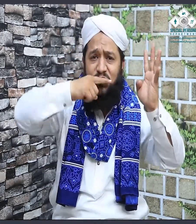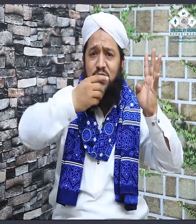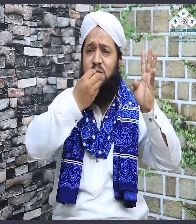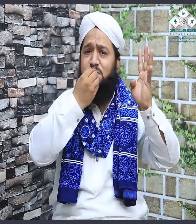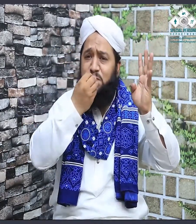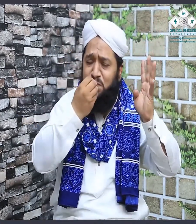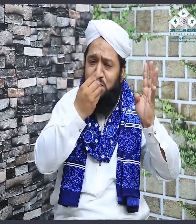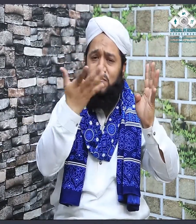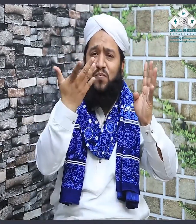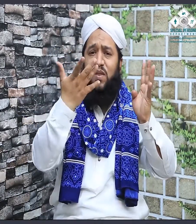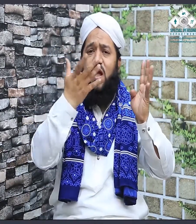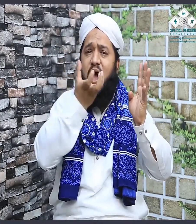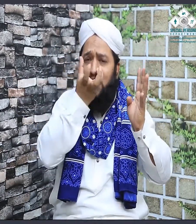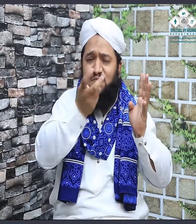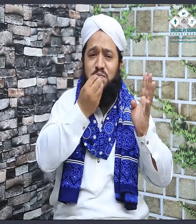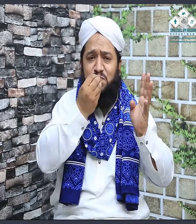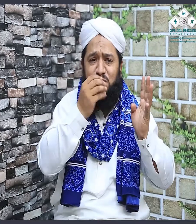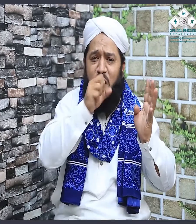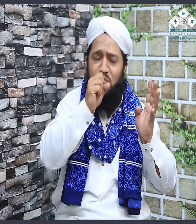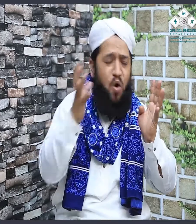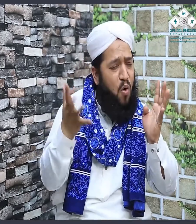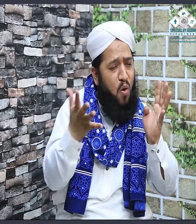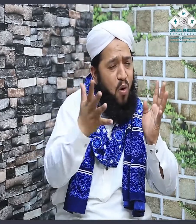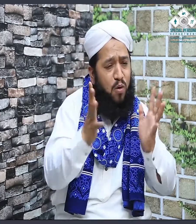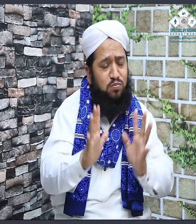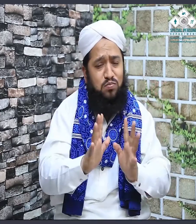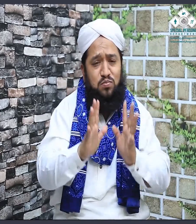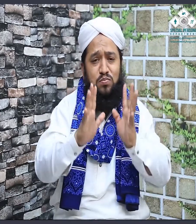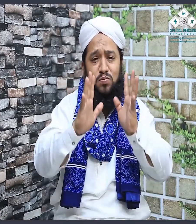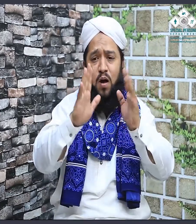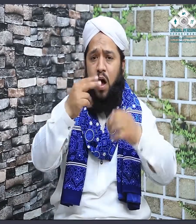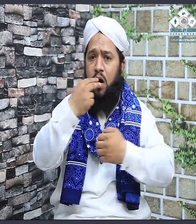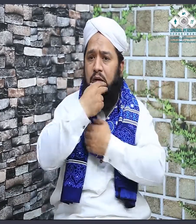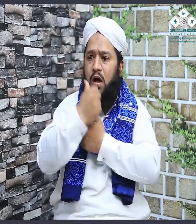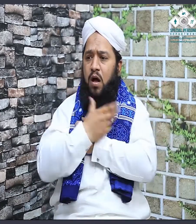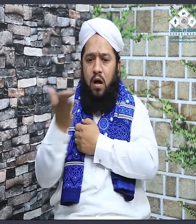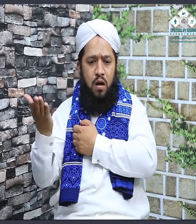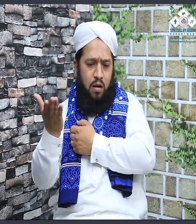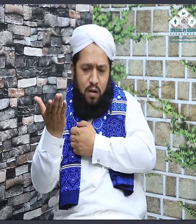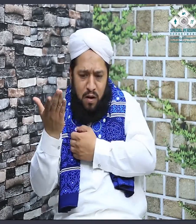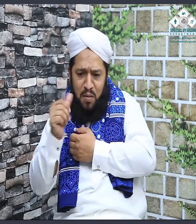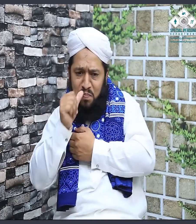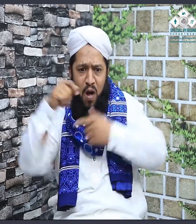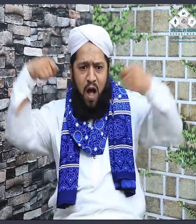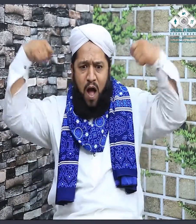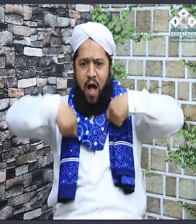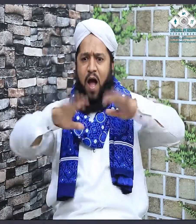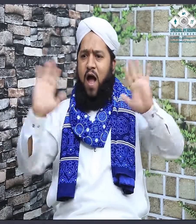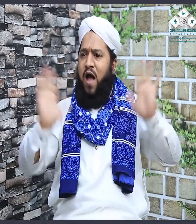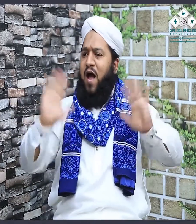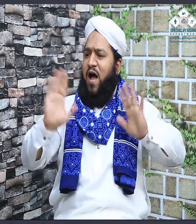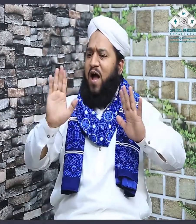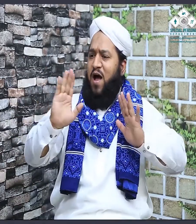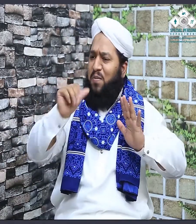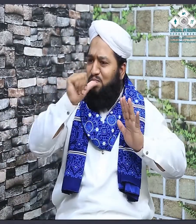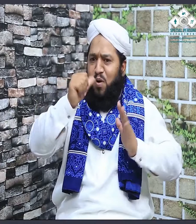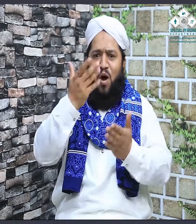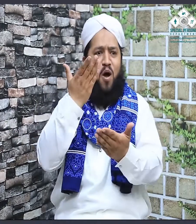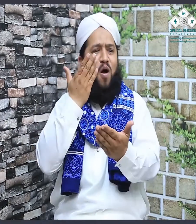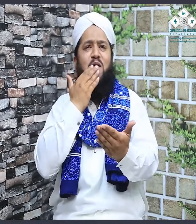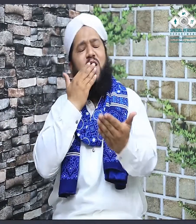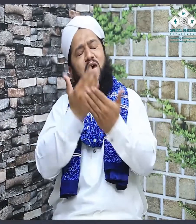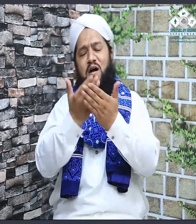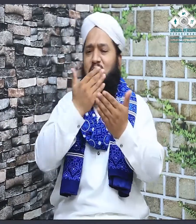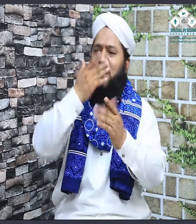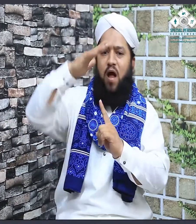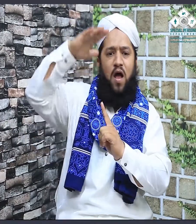آ گئے, اس میں جناب اناج اگنا شروع ہو گیا. اب وہ فرعونی کہنے لگے کہ یہ پنشمنٹ کہاں تھی, یہ عذاب کہاں تھا, یہ تو ہمارے لیے ریوارڈ ہے, یہ تو